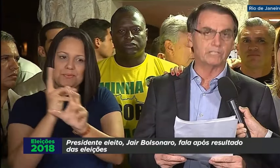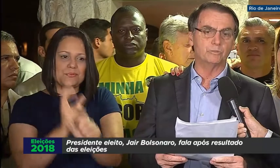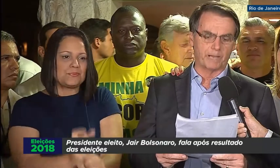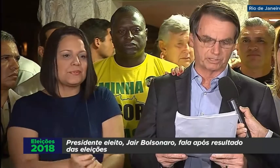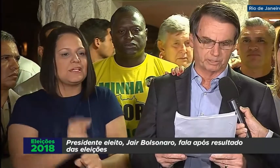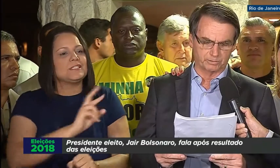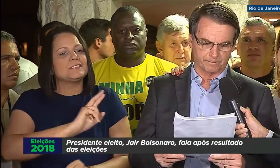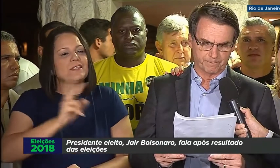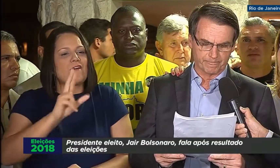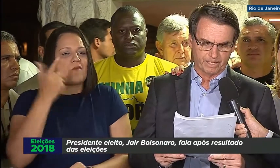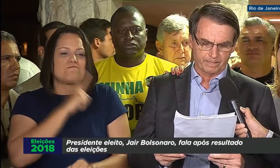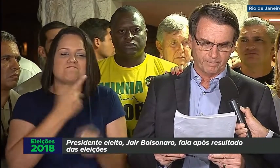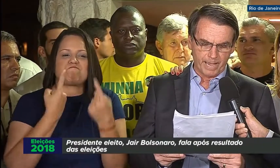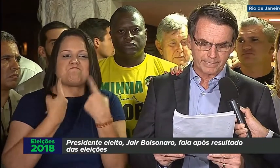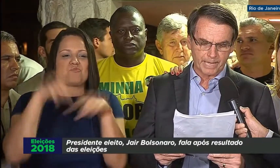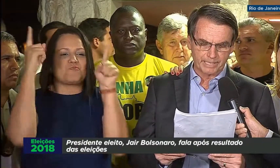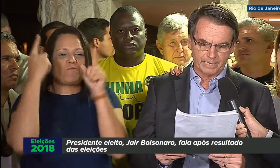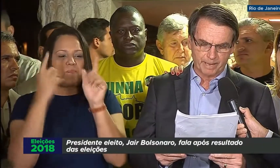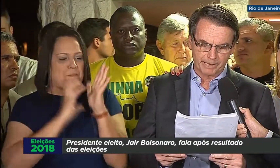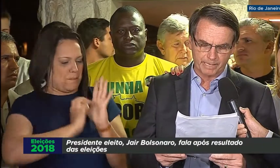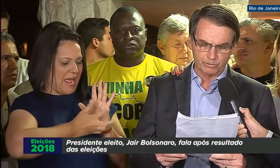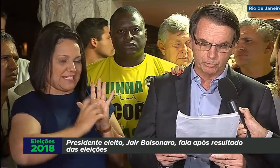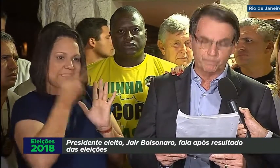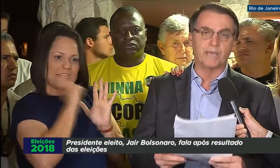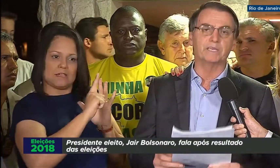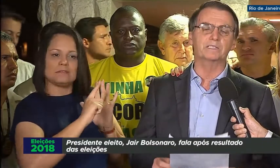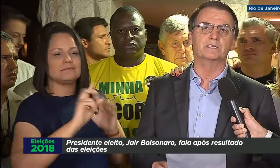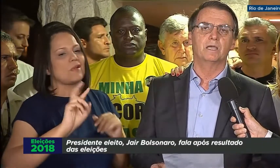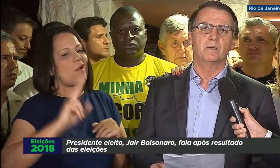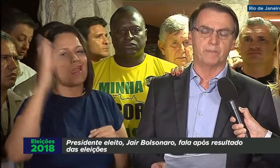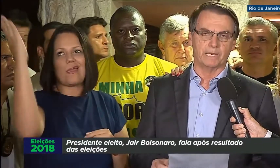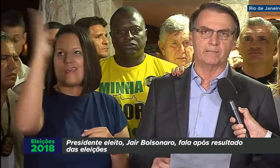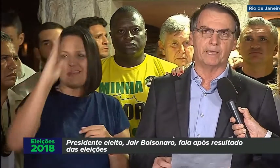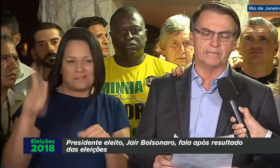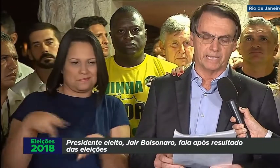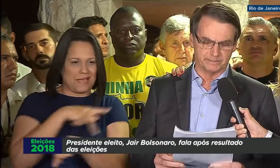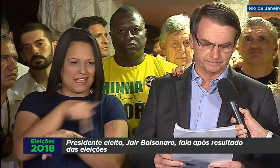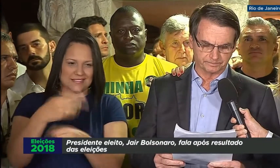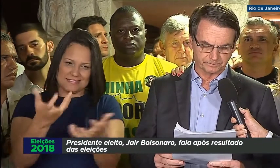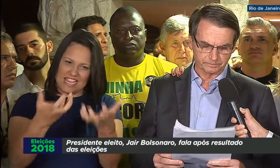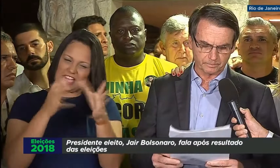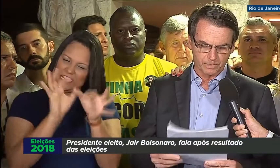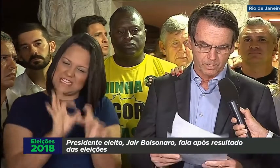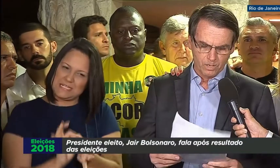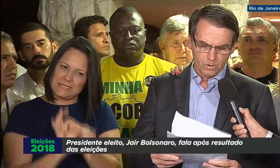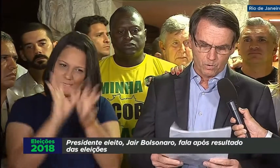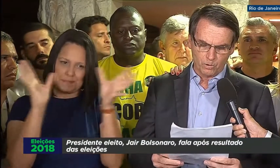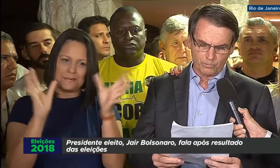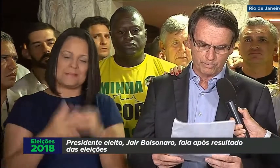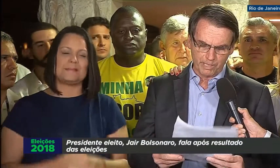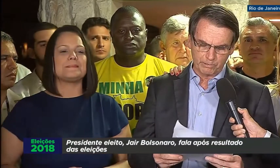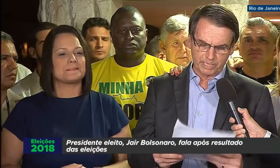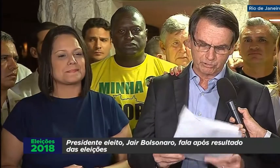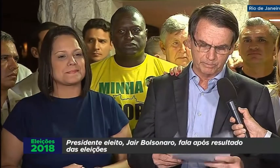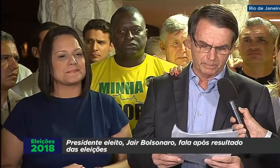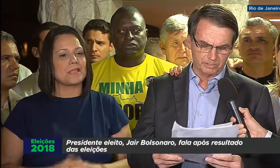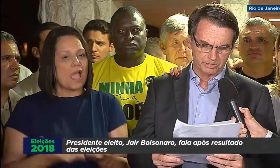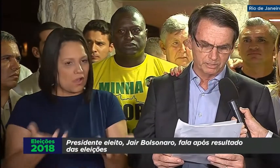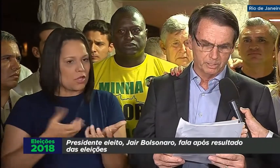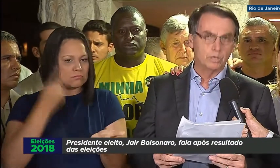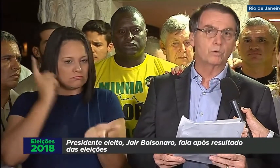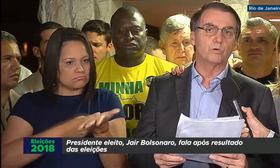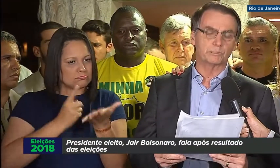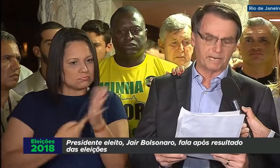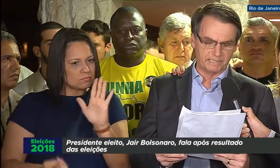a vitória de um partido, mas a celebração de um país pela liberdade. O compromisso que